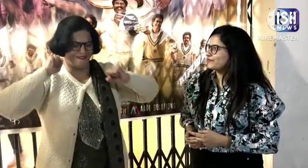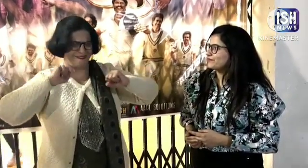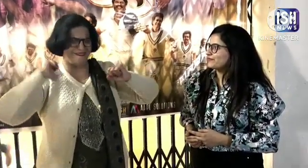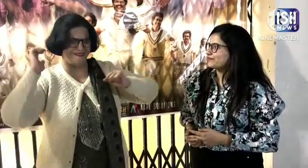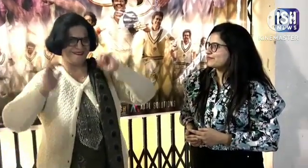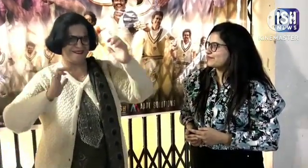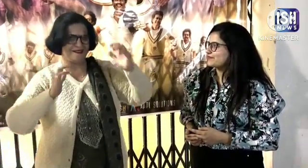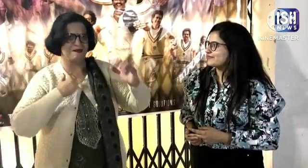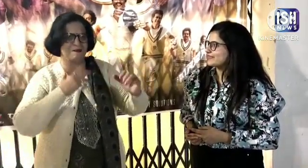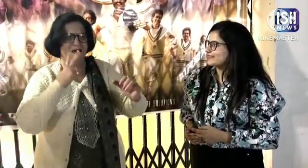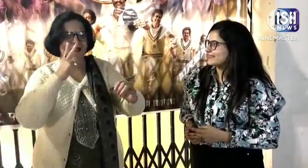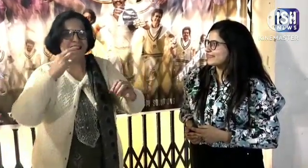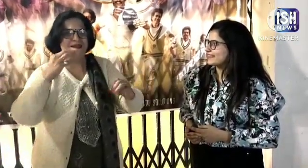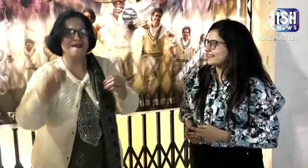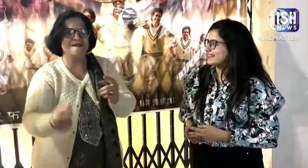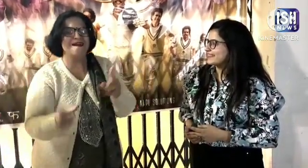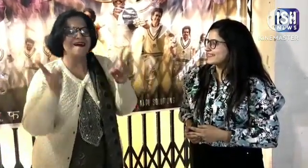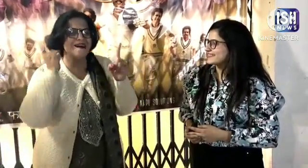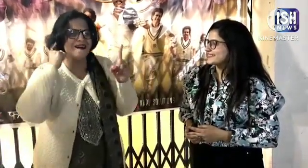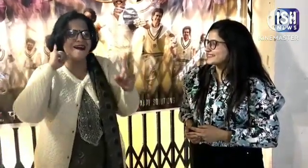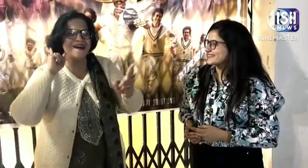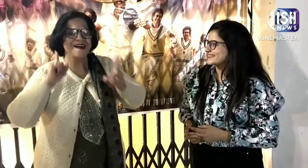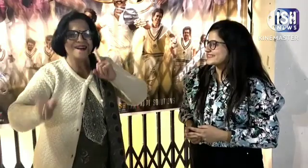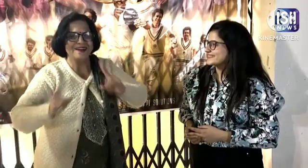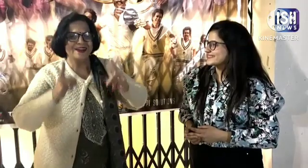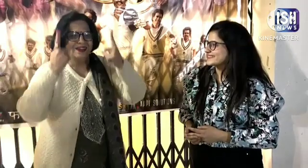था। मैंने इसके बीच तक महसूस किए।